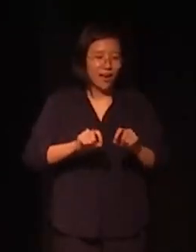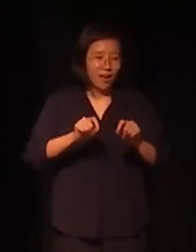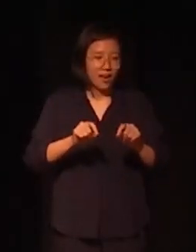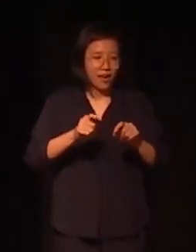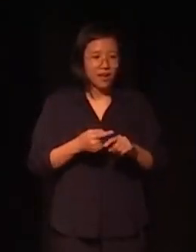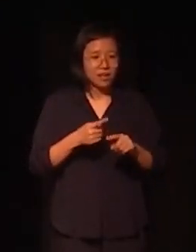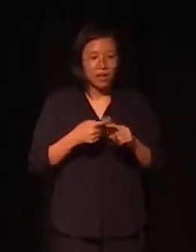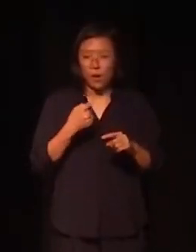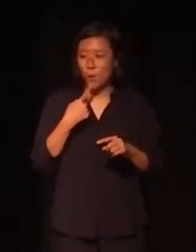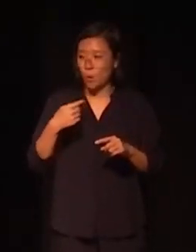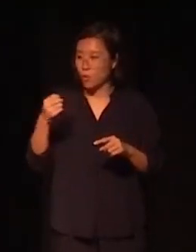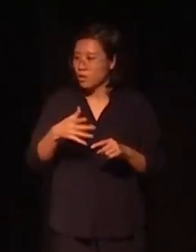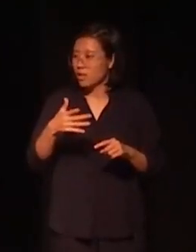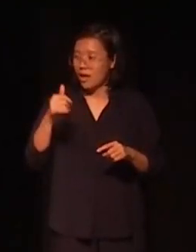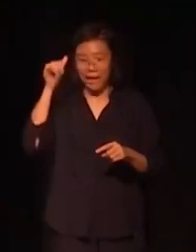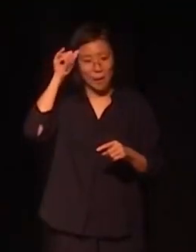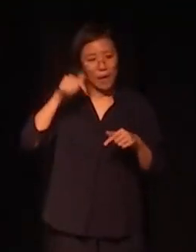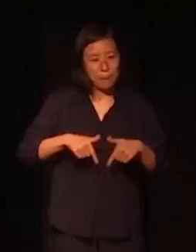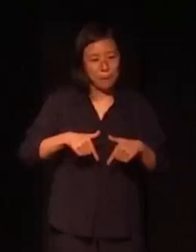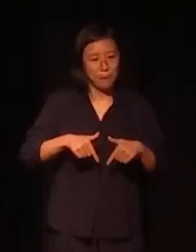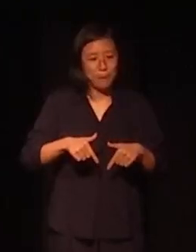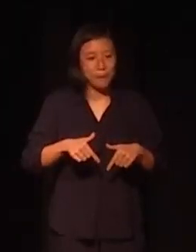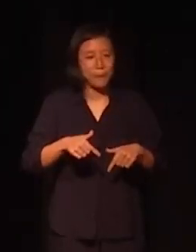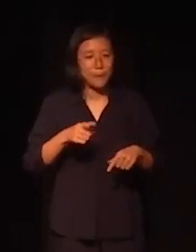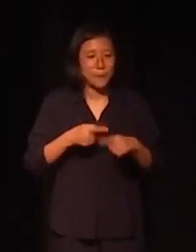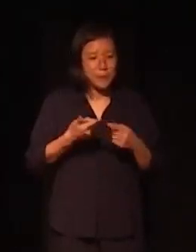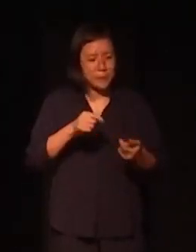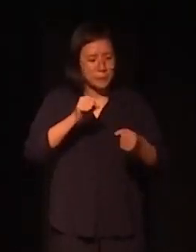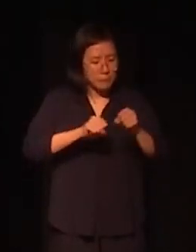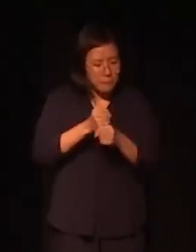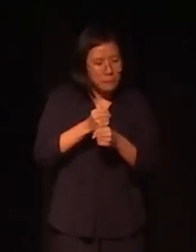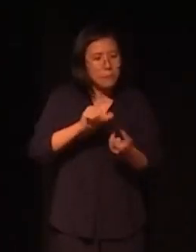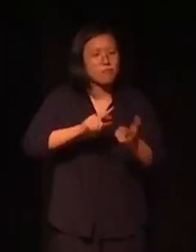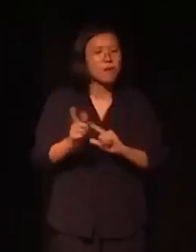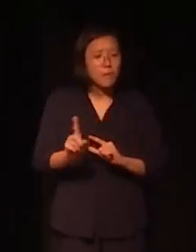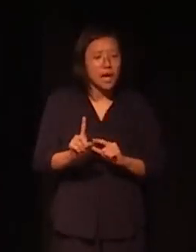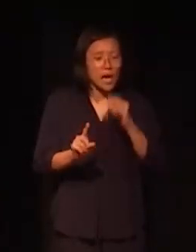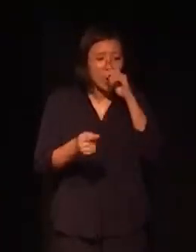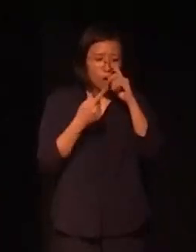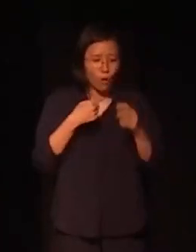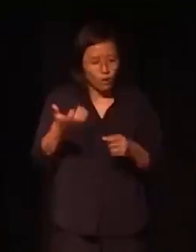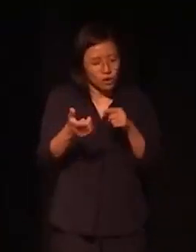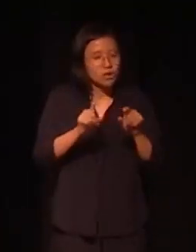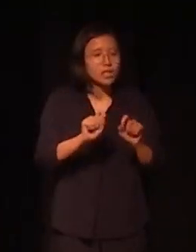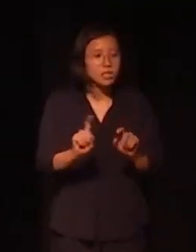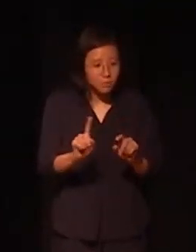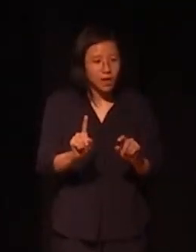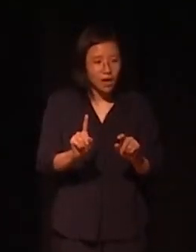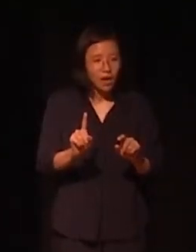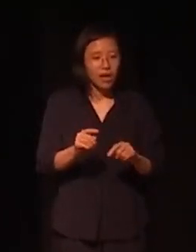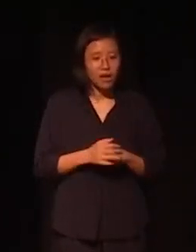腩, it should be stewed, is something added, but with radish residue of fermented